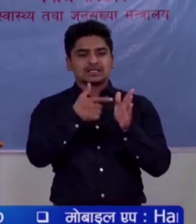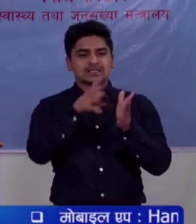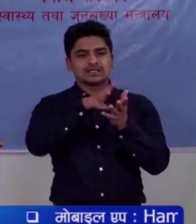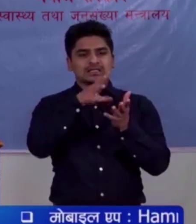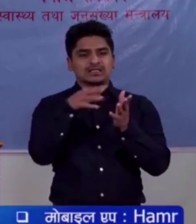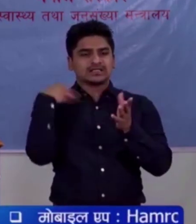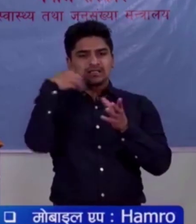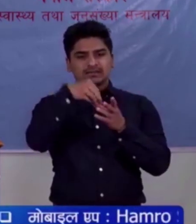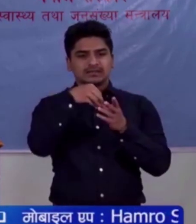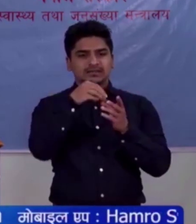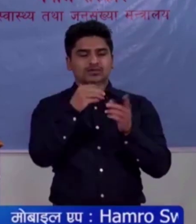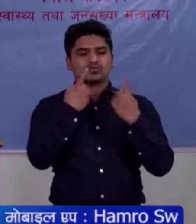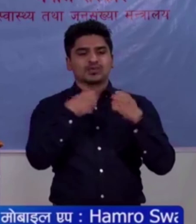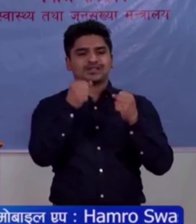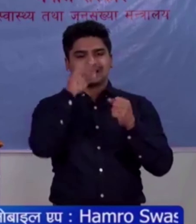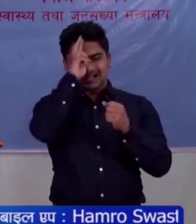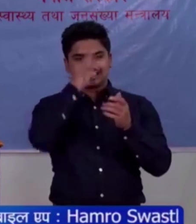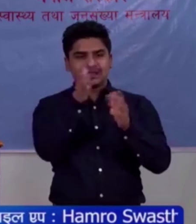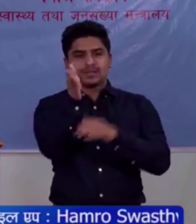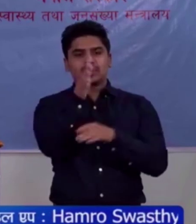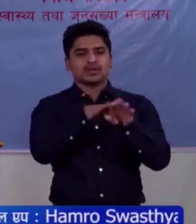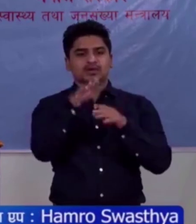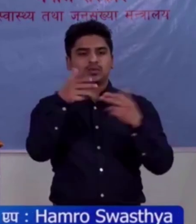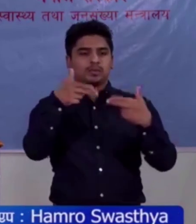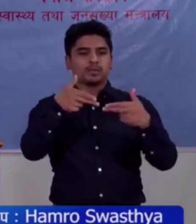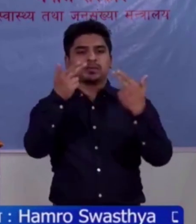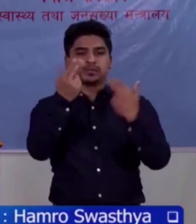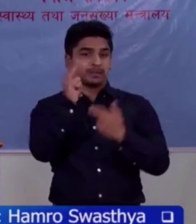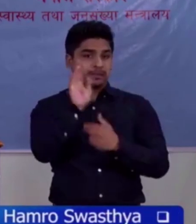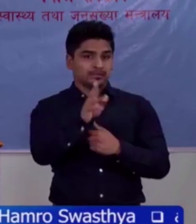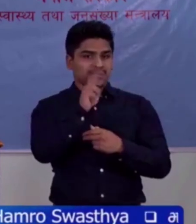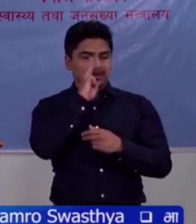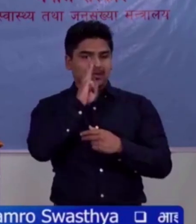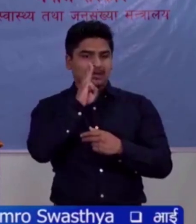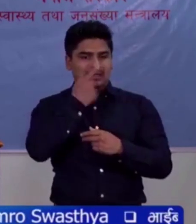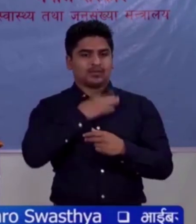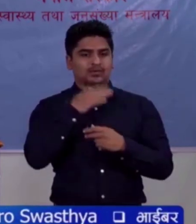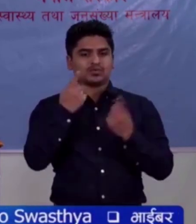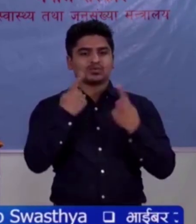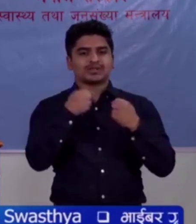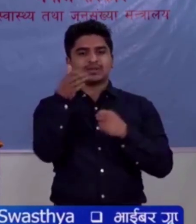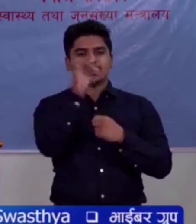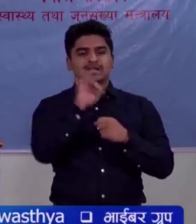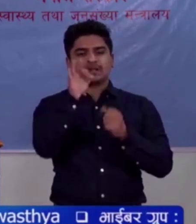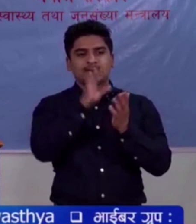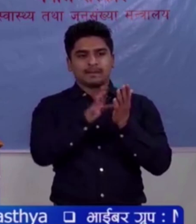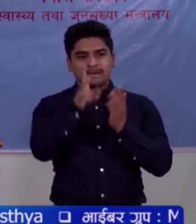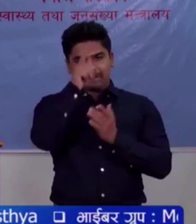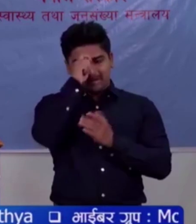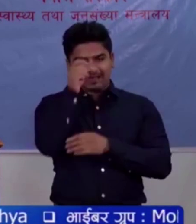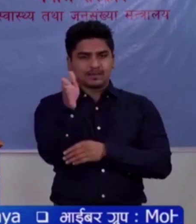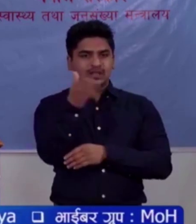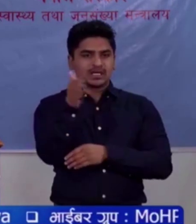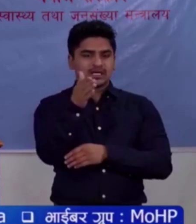मन्त्रीज्यूहरूको भिडियो कन्फरेन्स भएको छ, त्यसमा हाम्रो स्वास्थ्य उहाँले अहिलेको